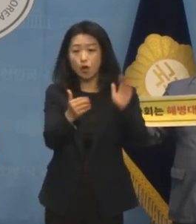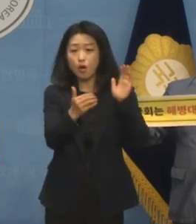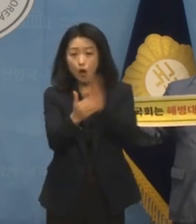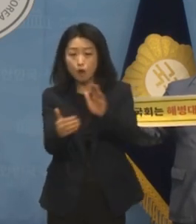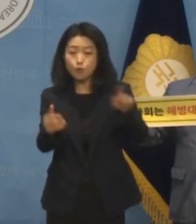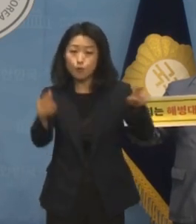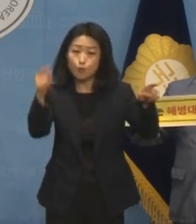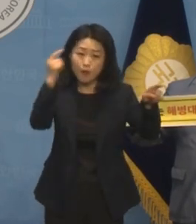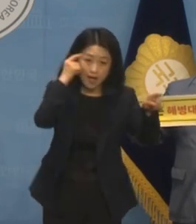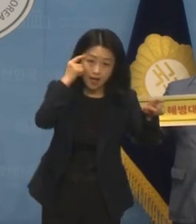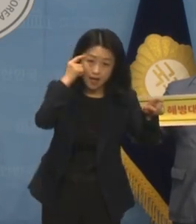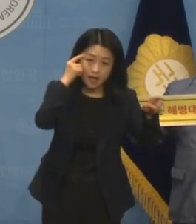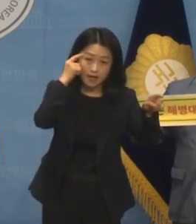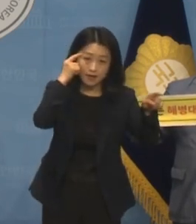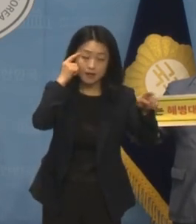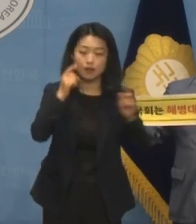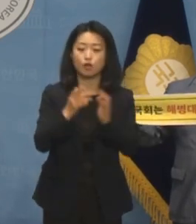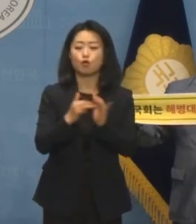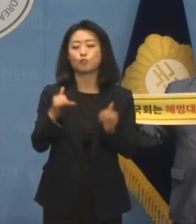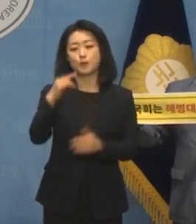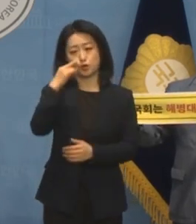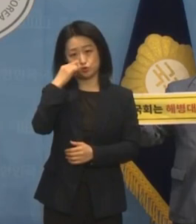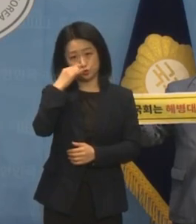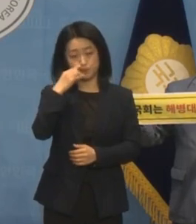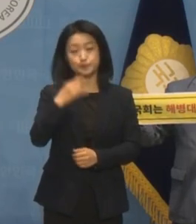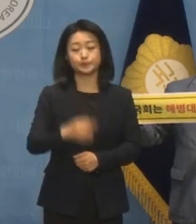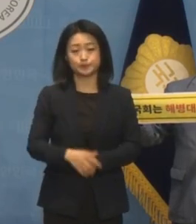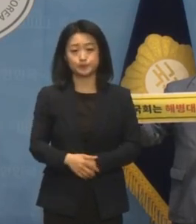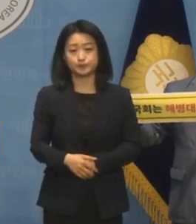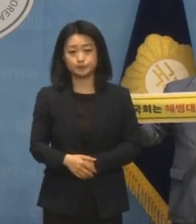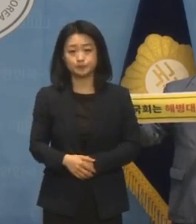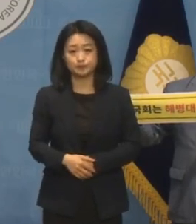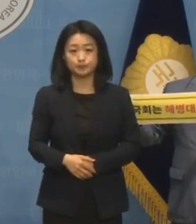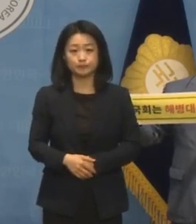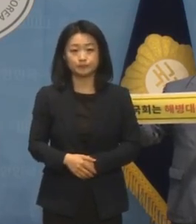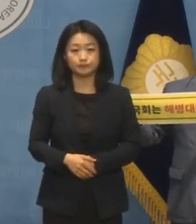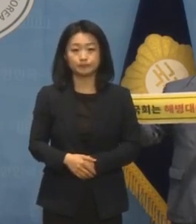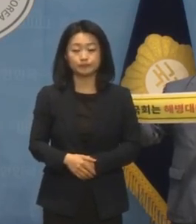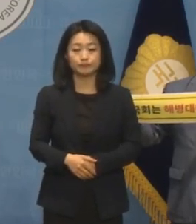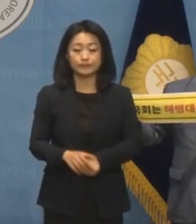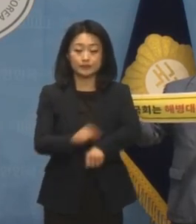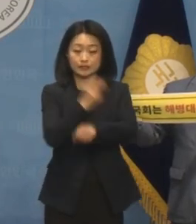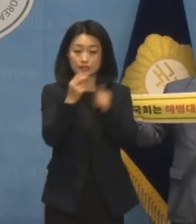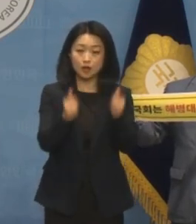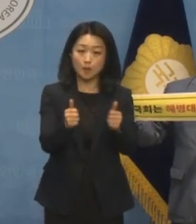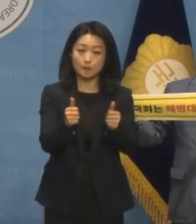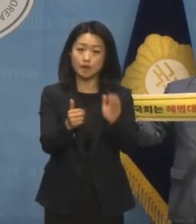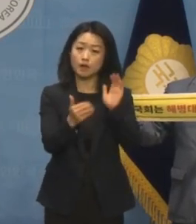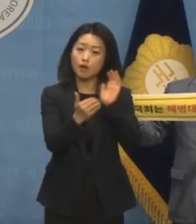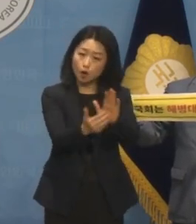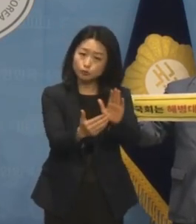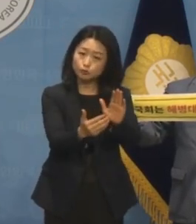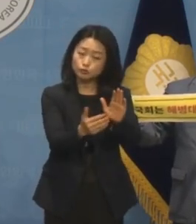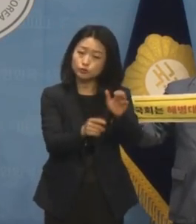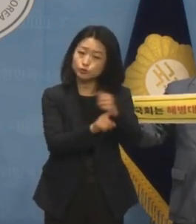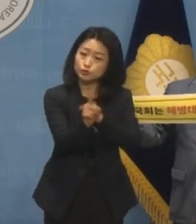수 있겠는가라고 국민들은 계속 묻고 계십니다. 특검을 왜